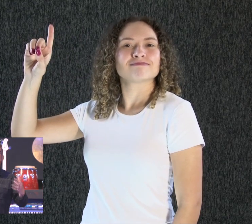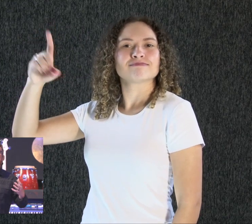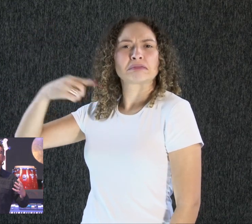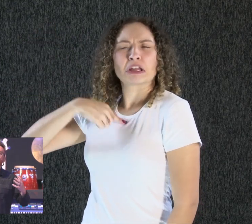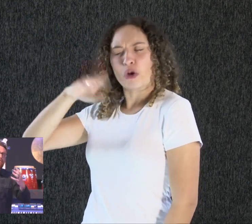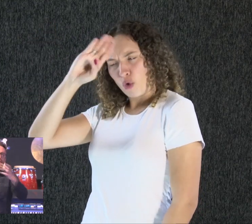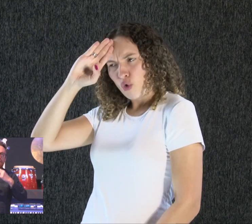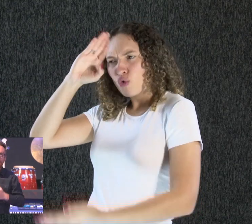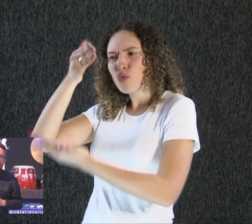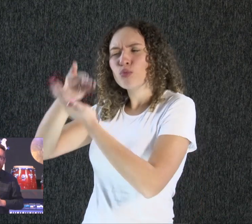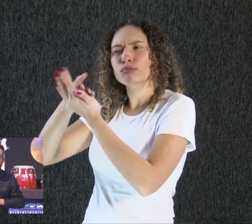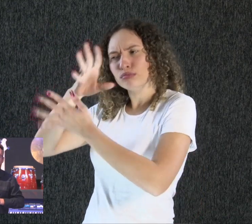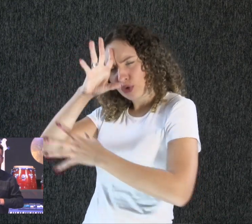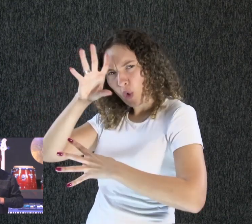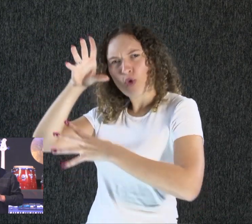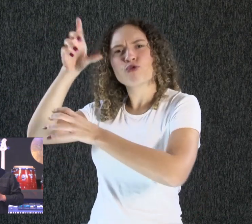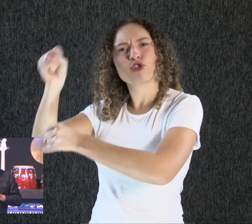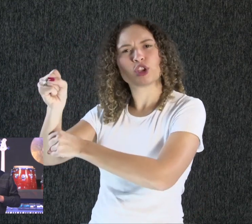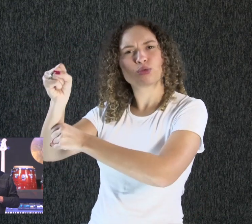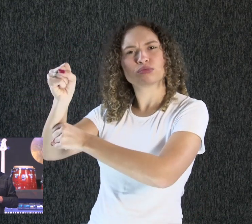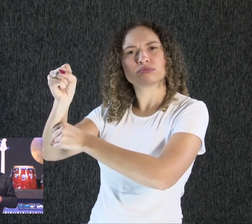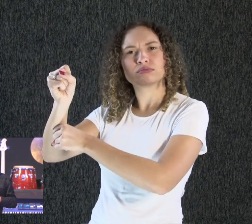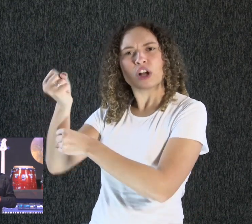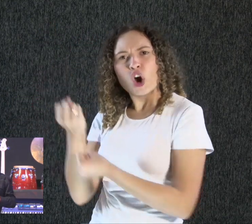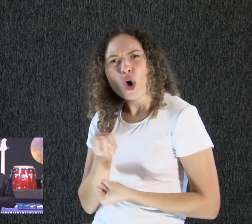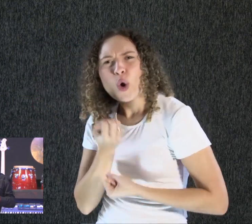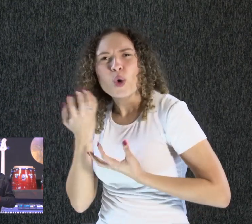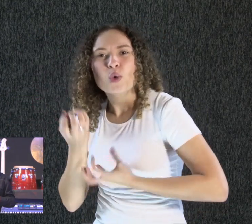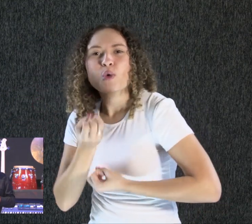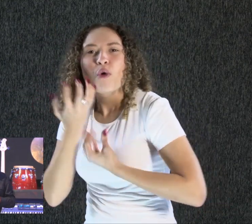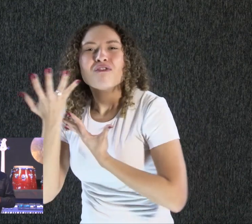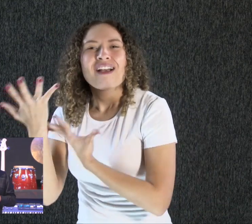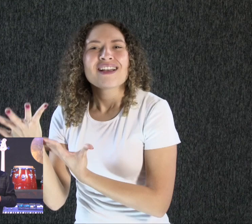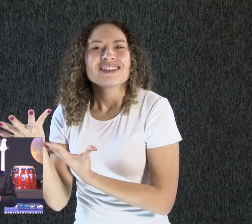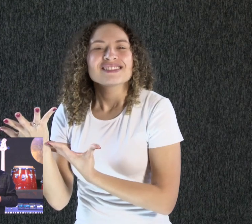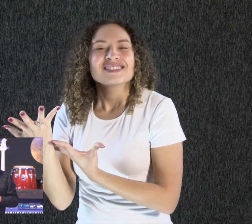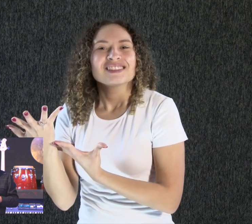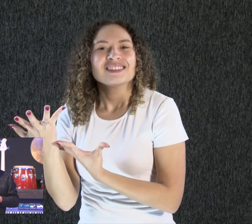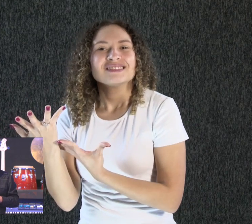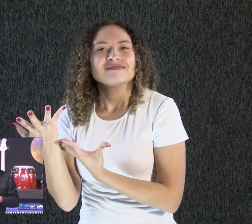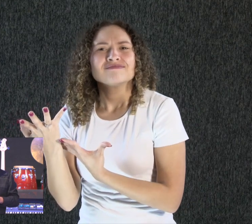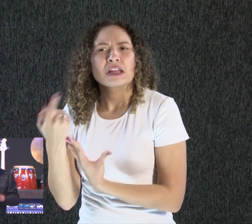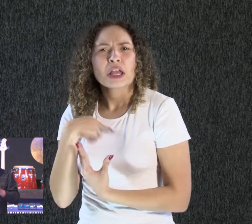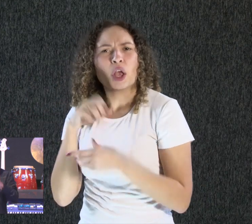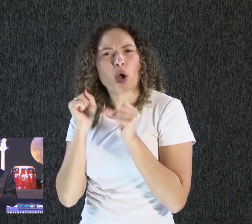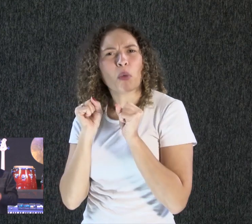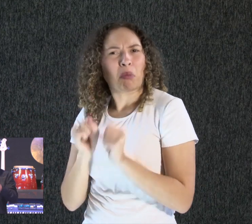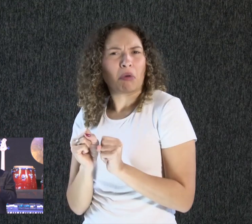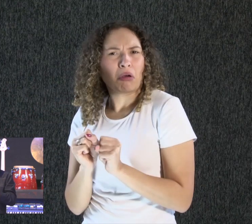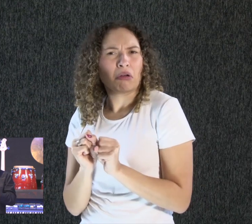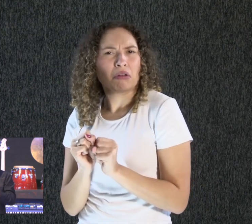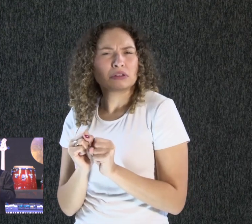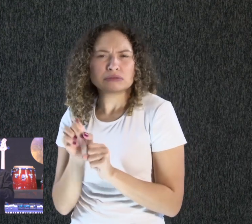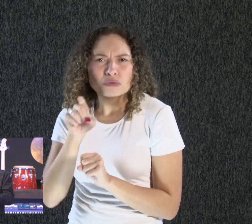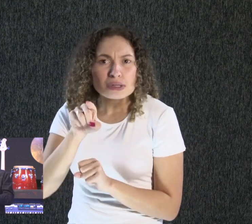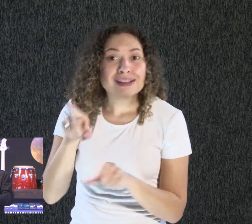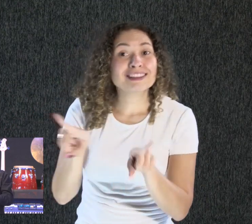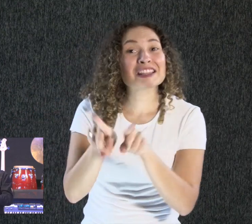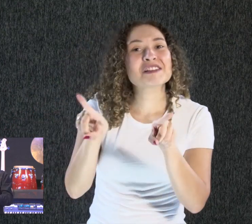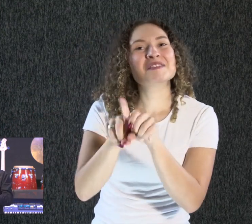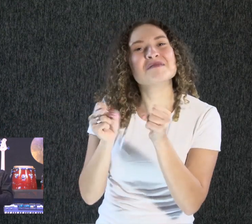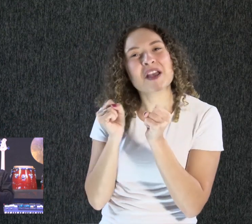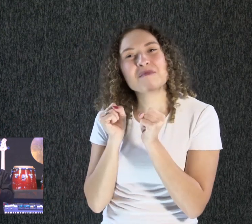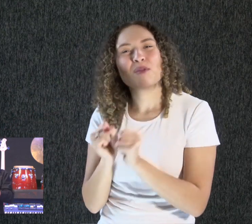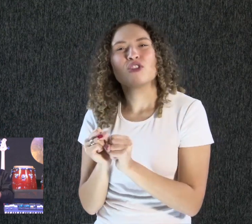em quem confio. Confesse. Confesse isso hoje. Você pode fazer essa